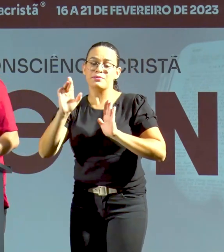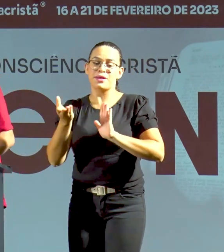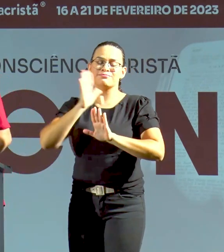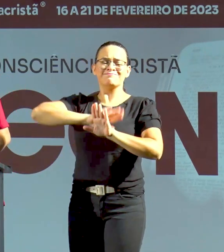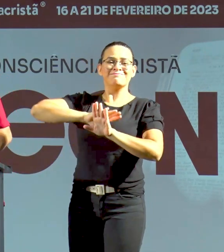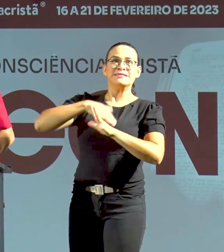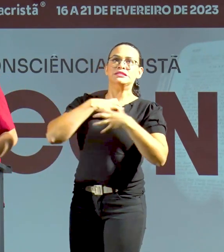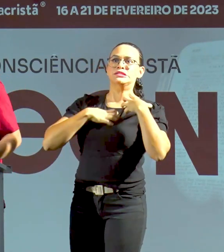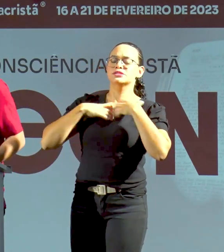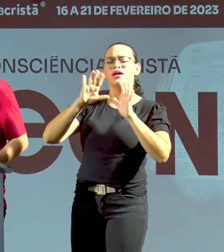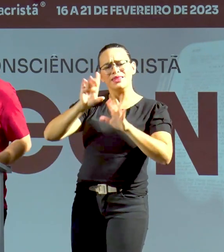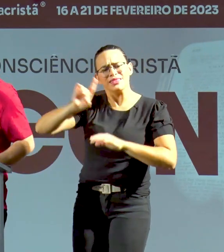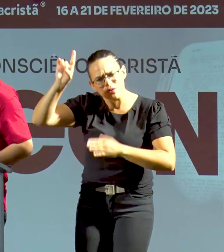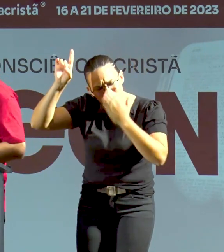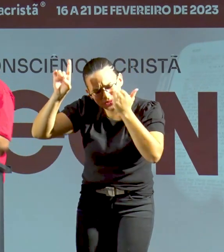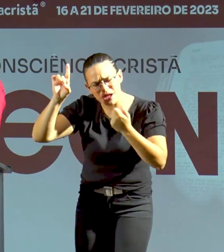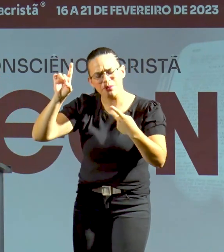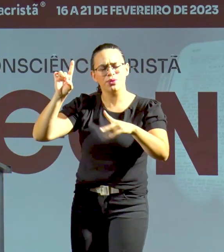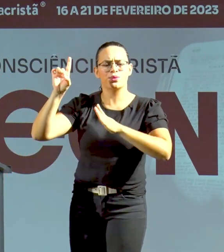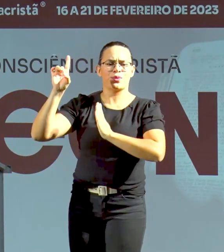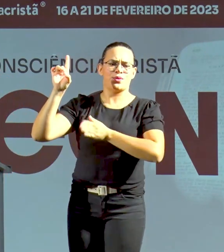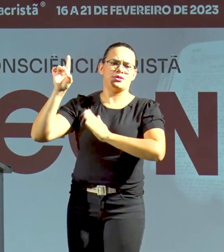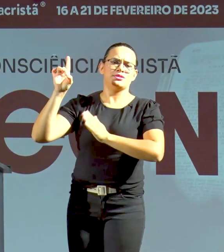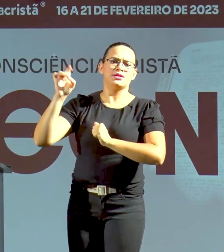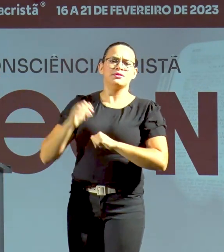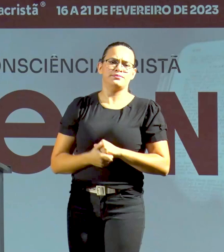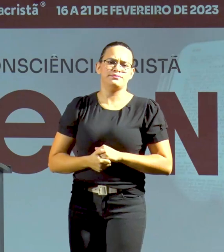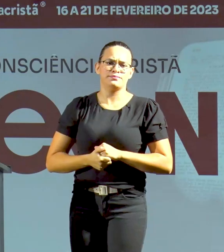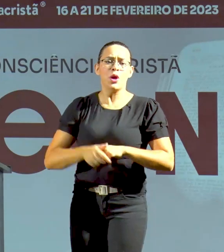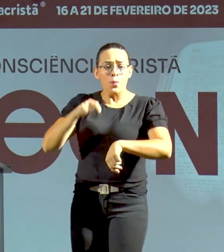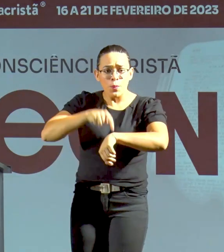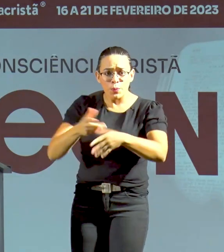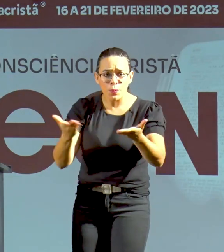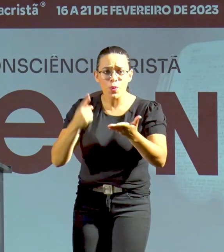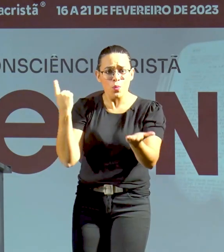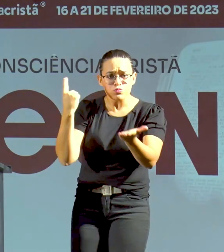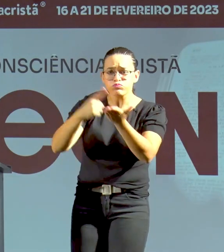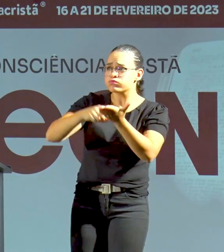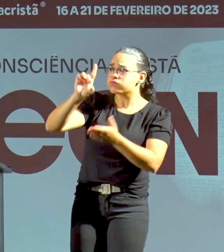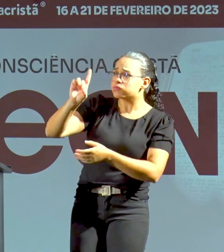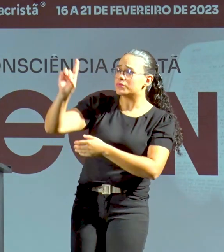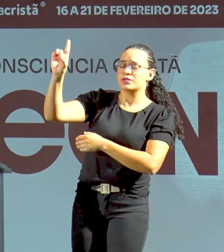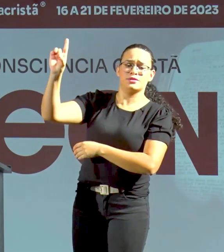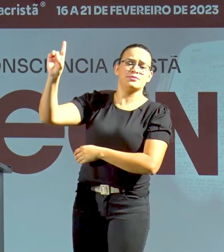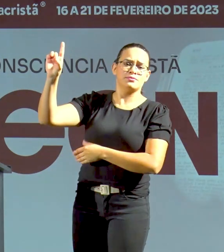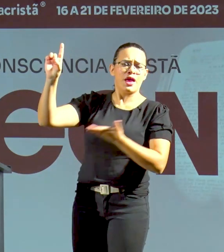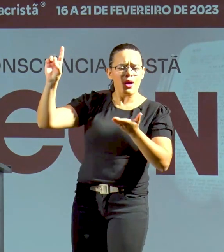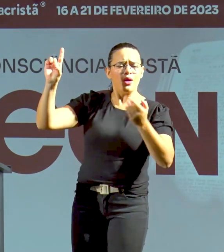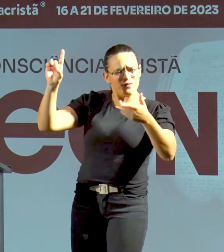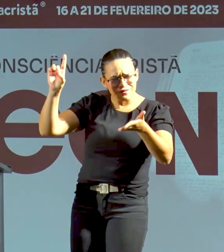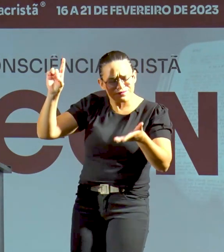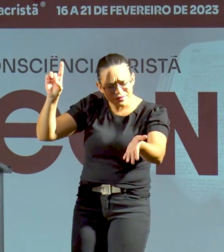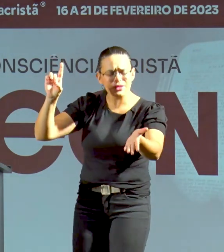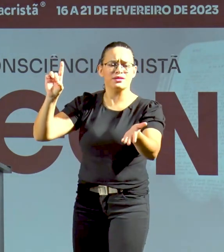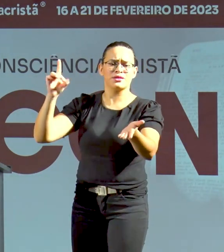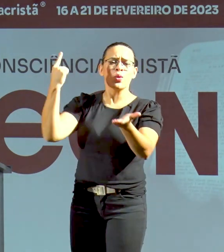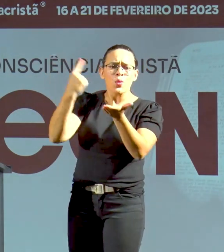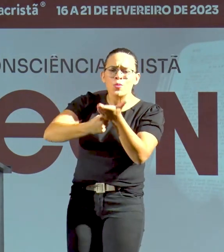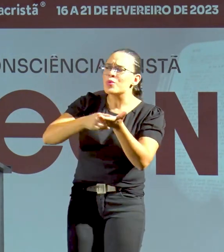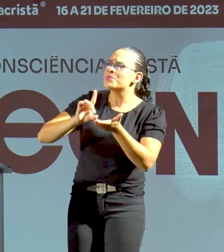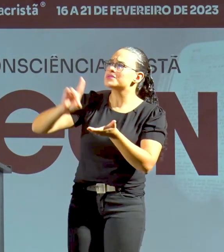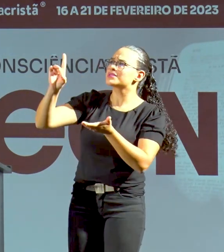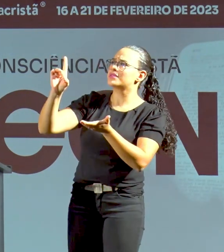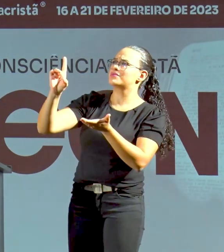sabe deixa eu dizer para você uma coisa assuma um compromisso com o senhor nessa noite isso é um